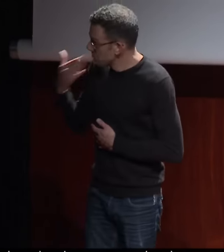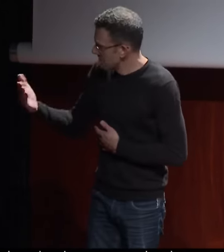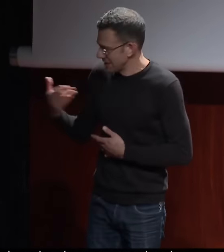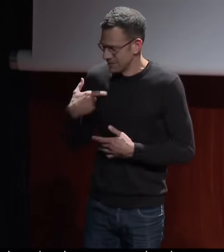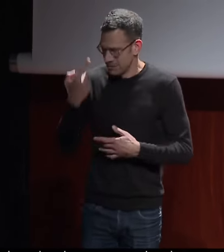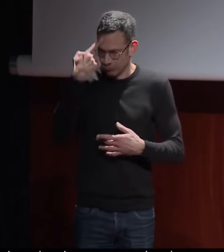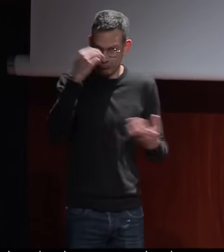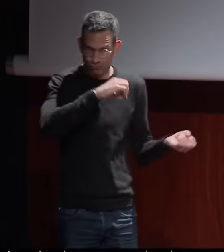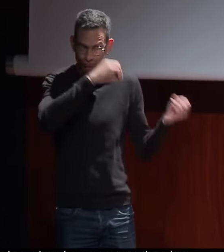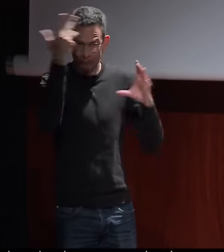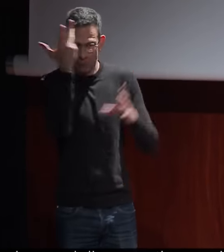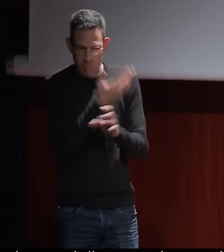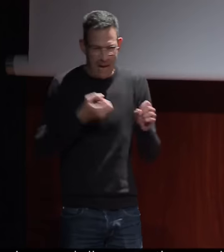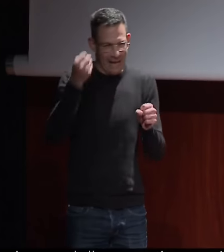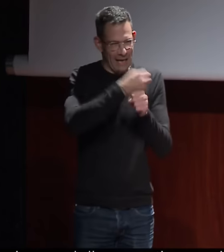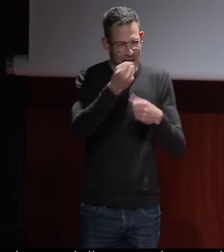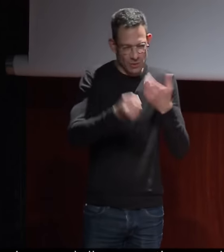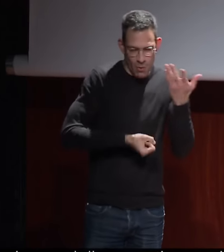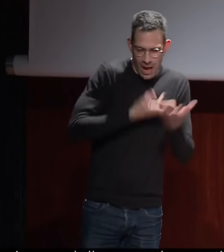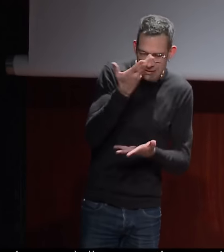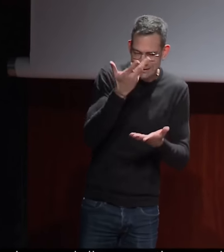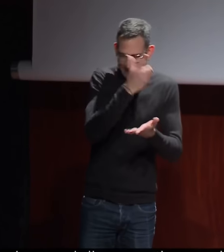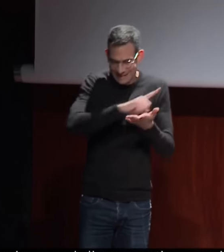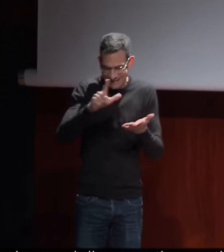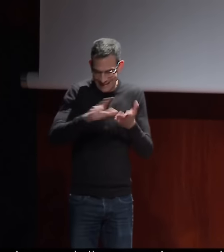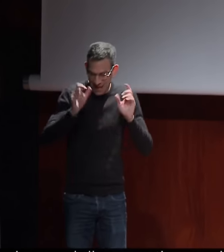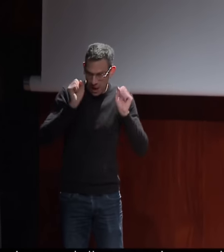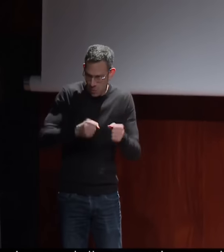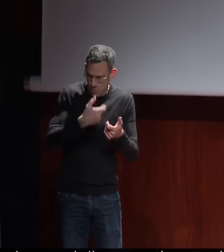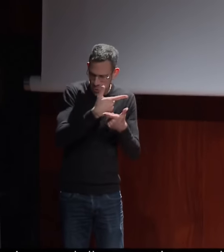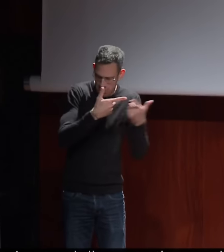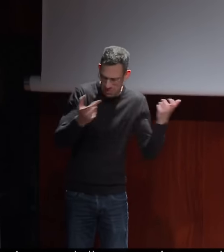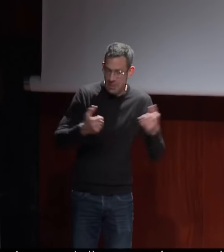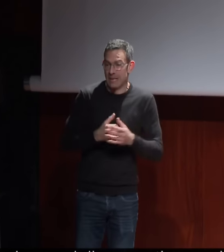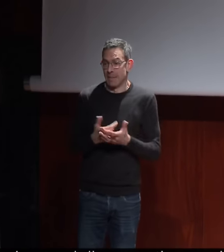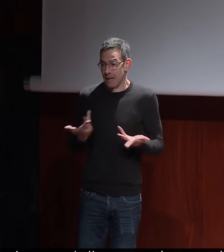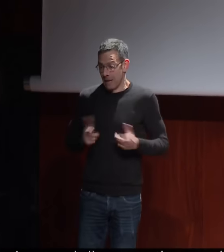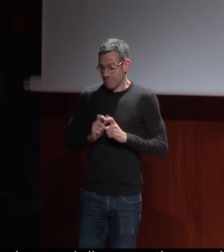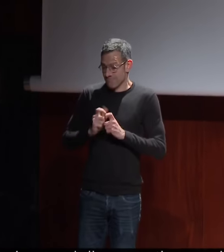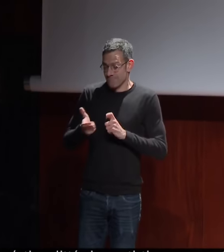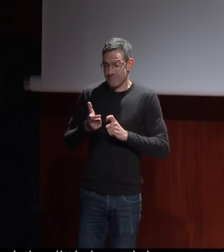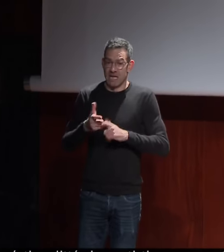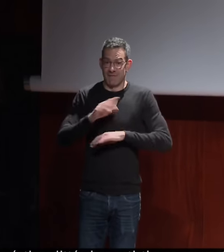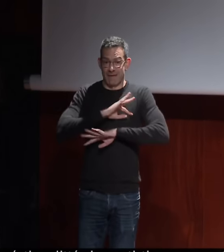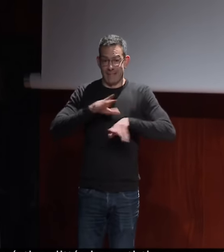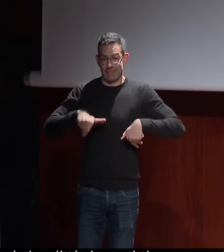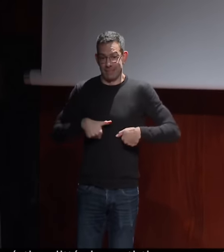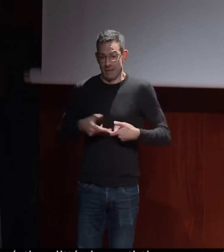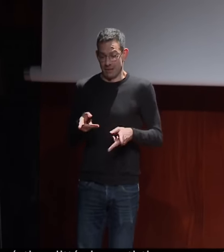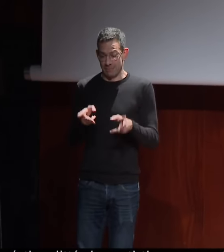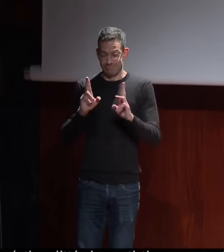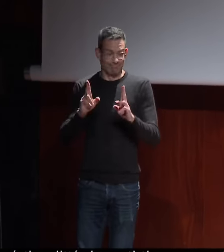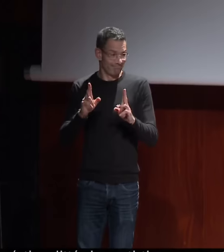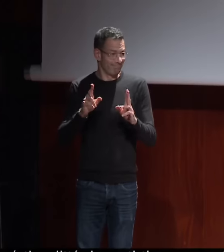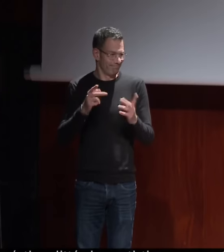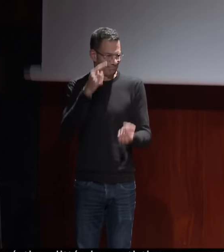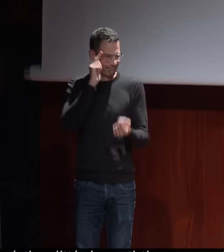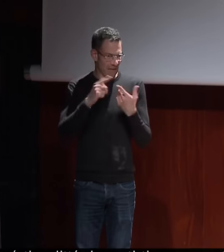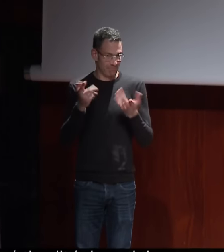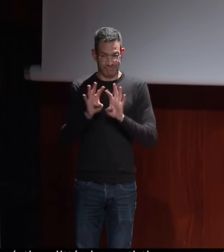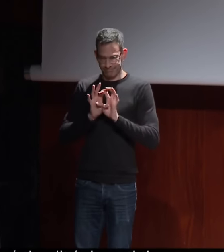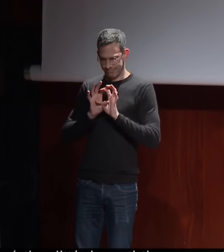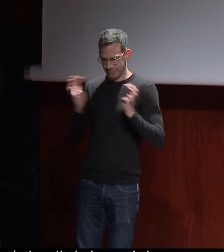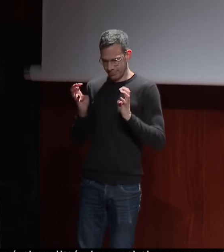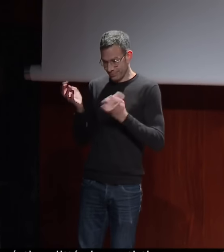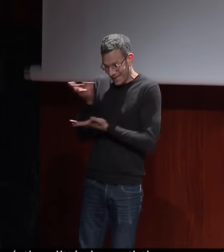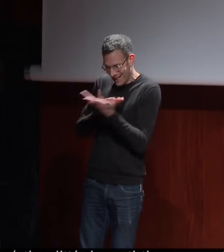interventions. Nous allons passer à la dernière partie de cette très riche après-midi d'études avec la table ronde.